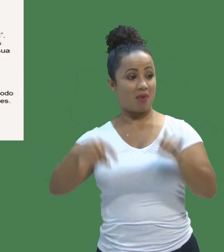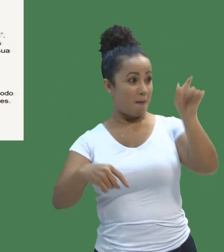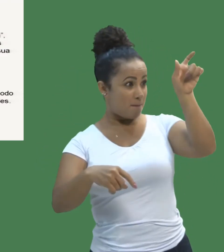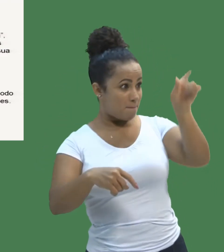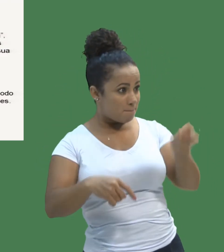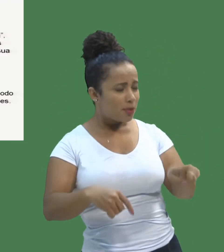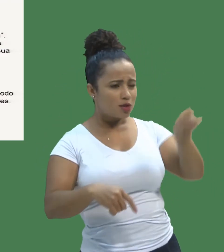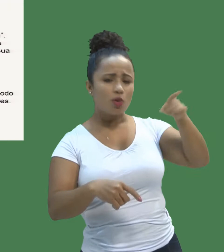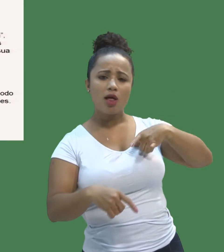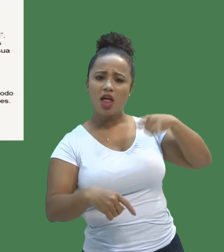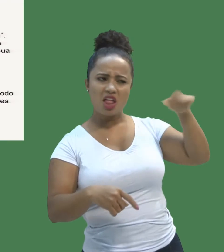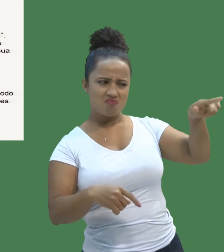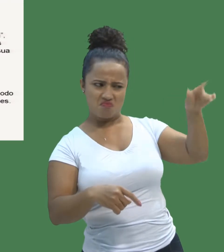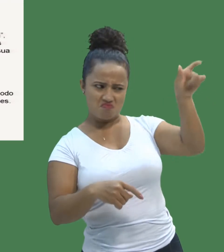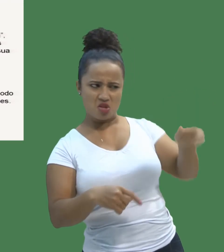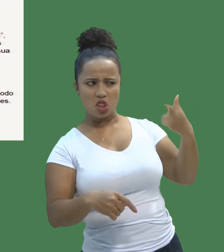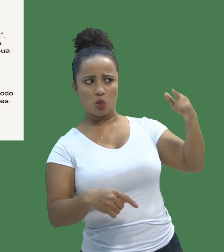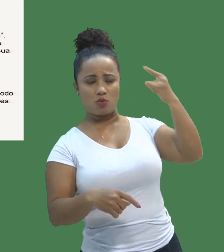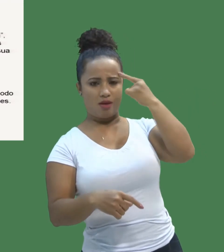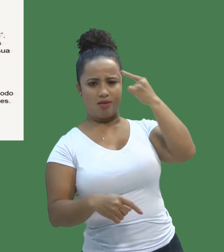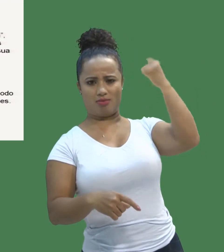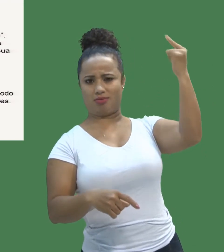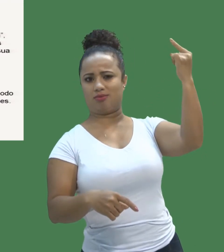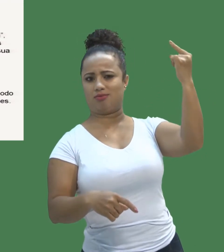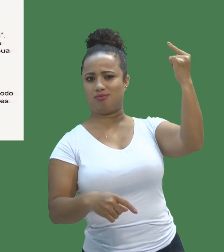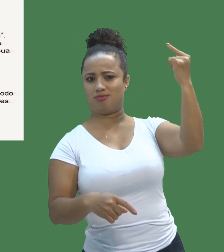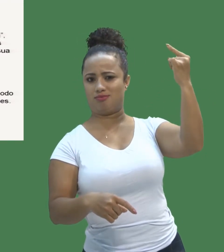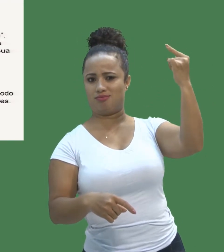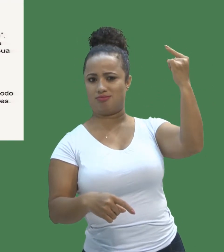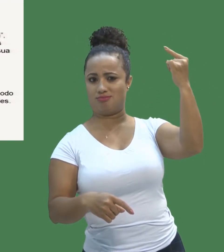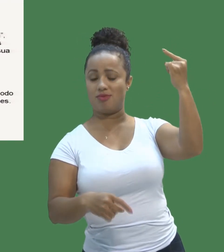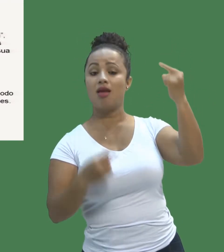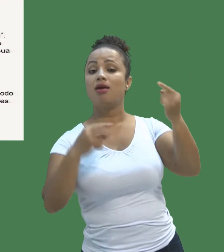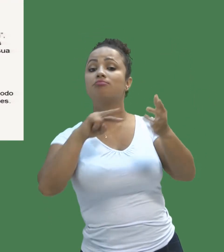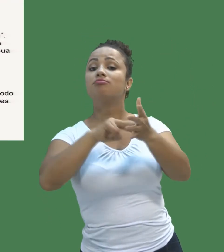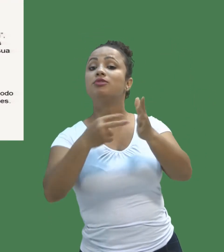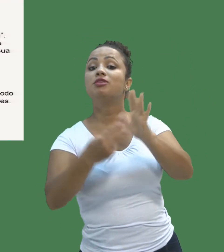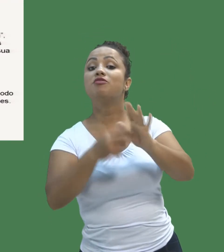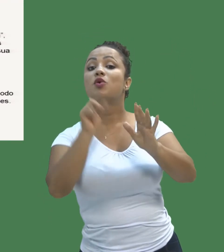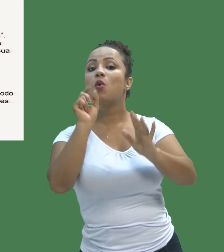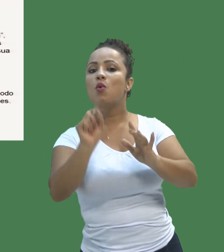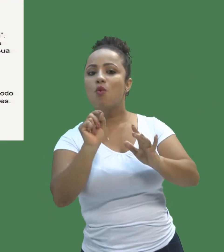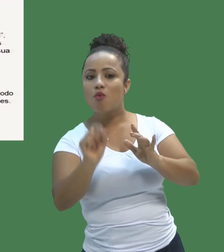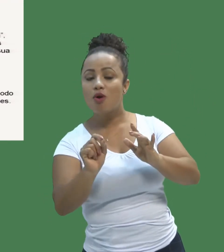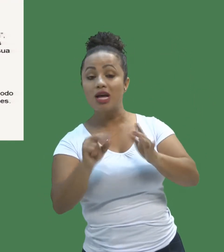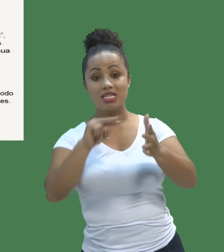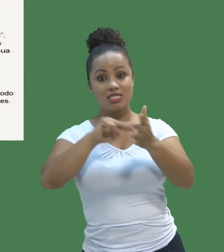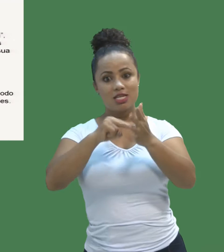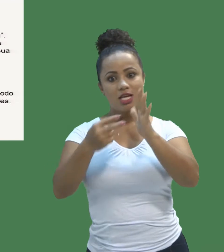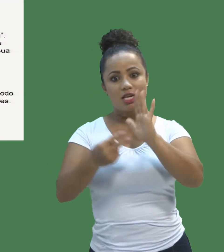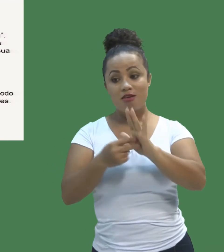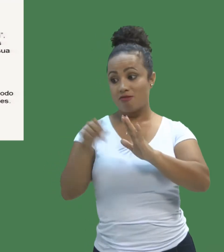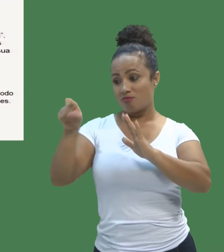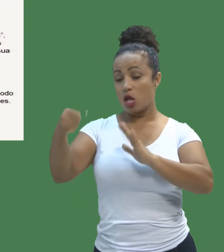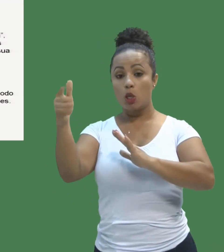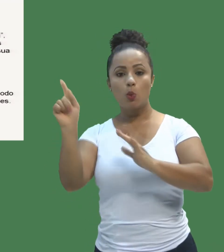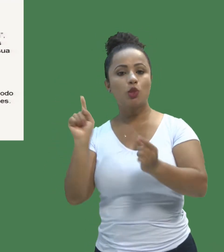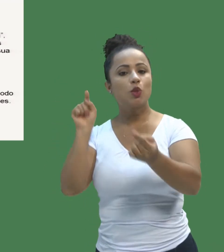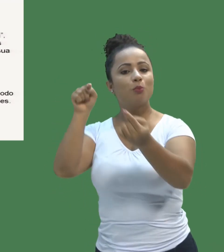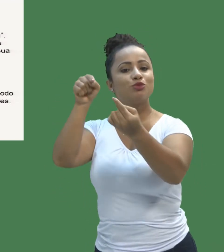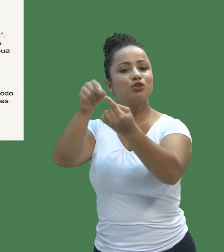ideologia, fulano não tem ideologia, estou me referindo geralmente a